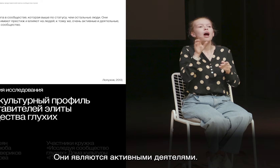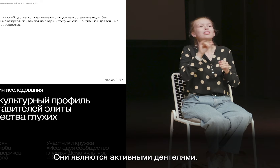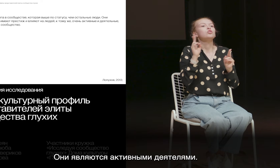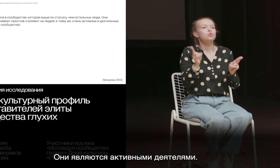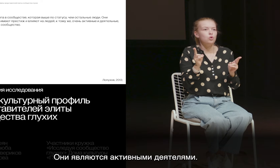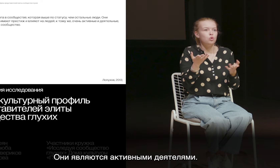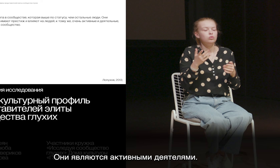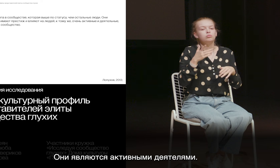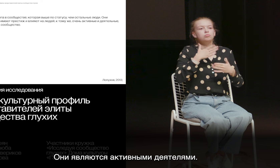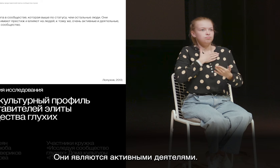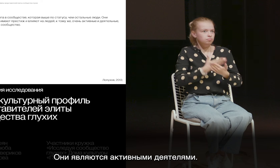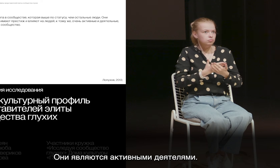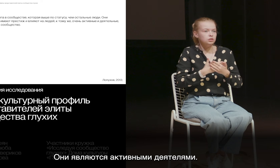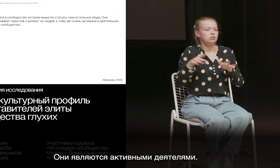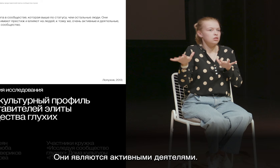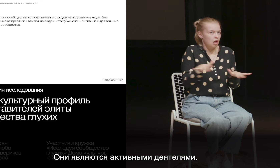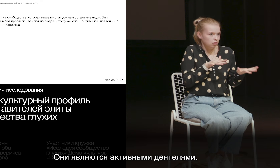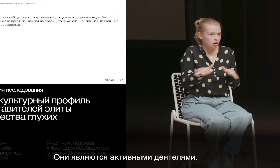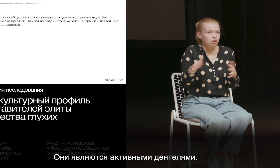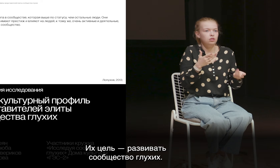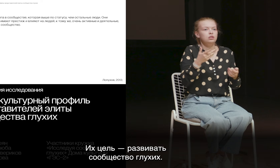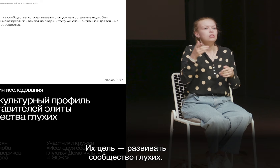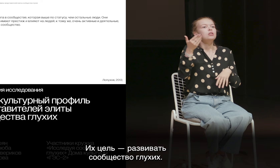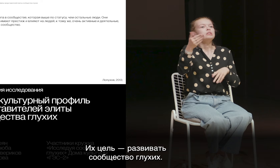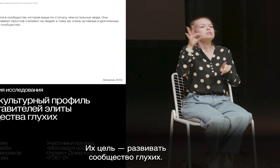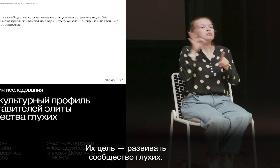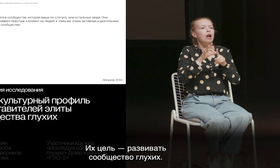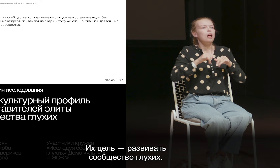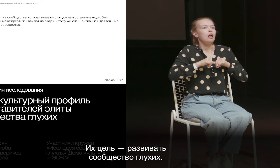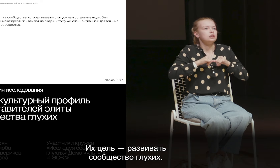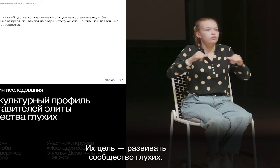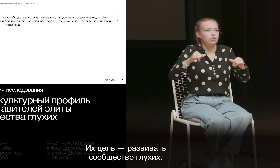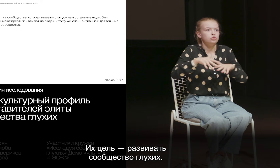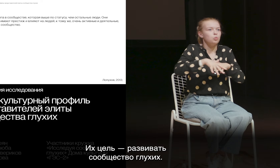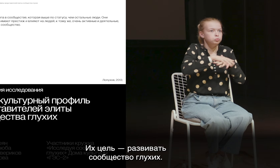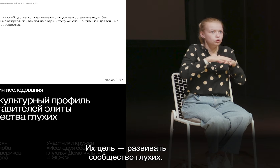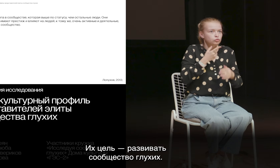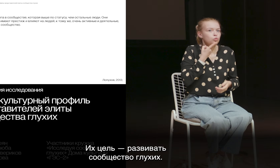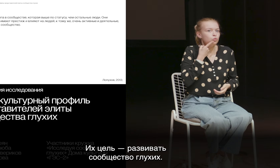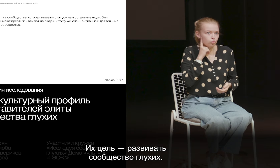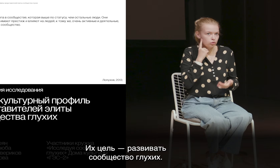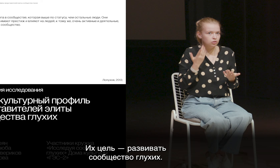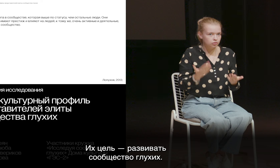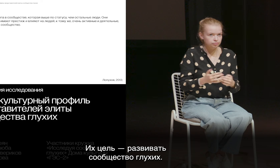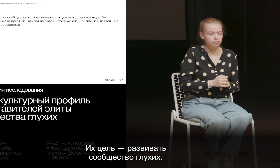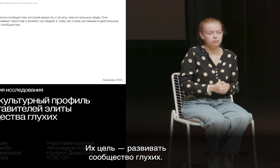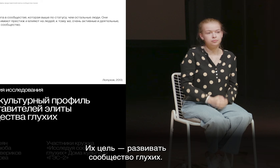высокий статус. И это активные деятели сообщества. Их цель – развитие сообщества глухих.